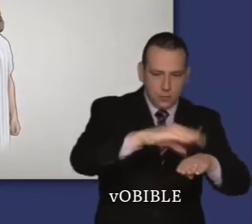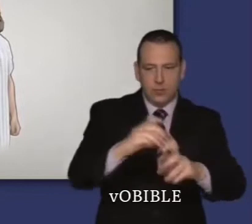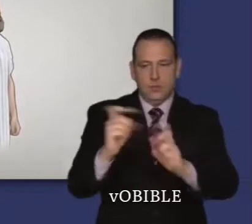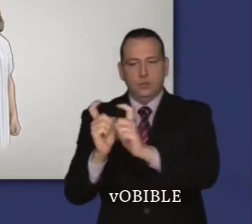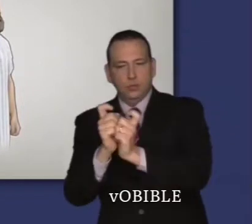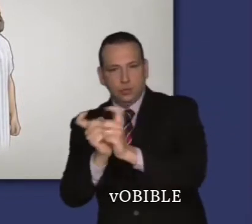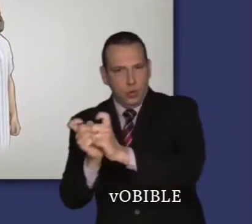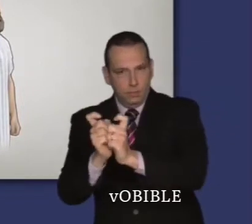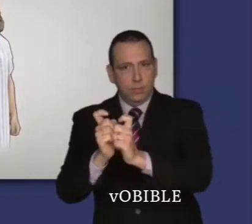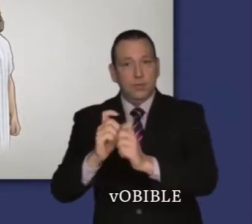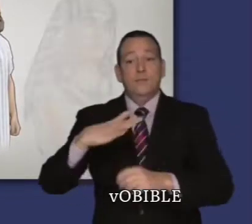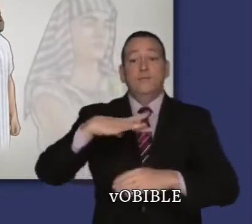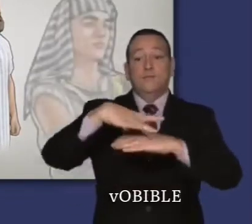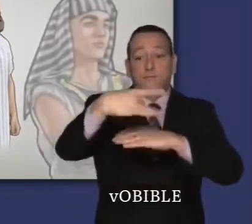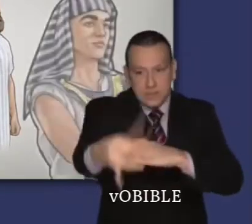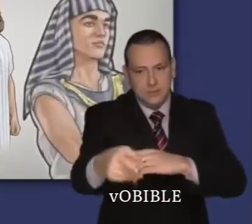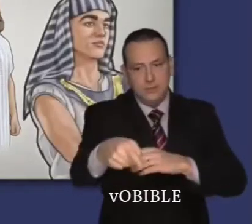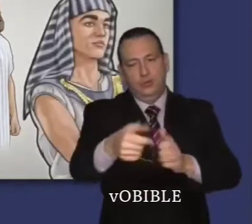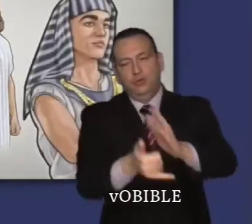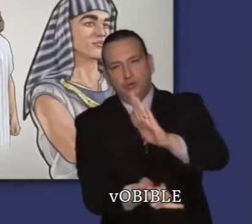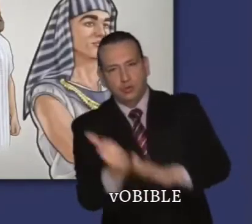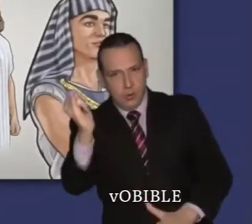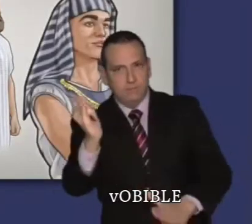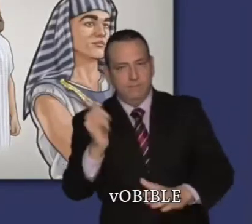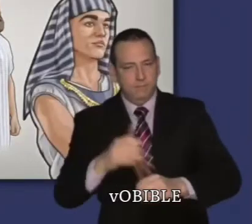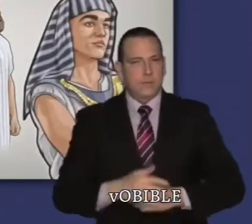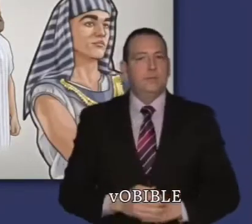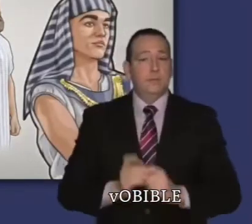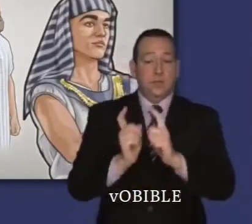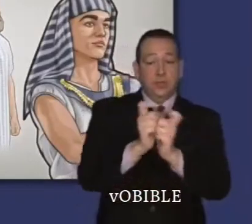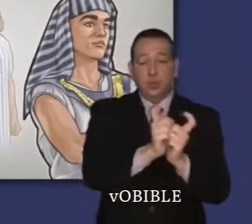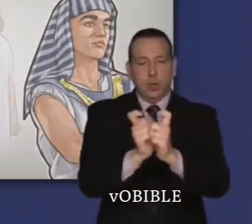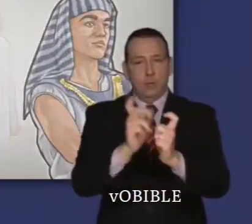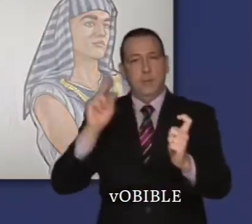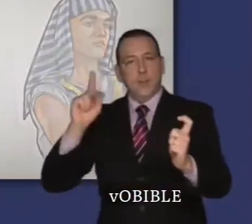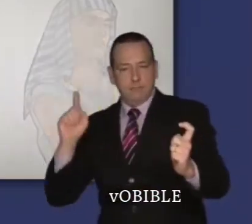et Ésaü, et à Joseph, un fils de Jacob.